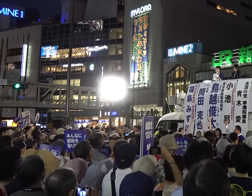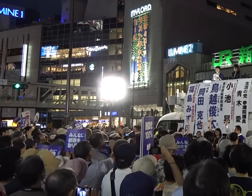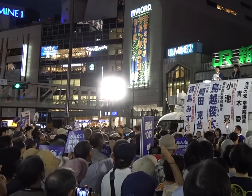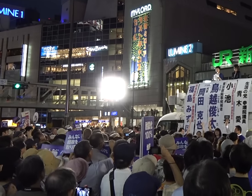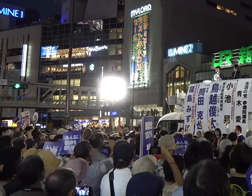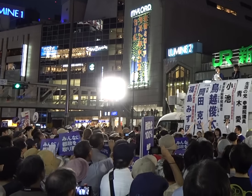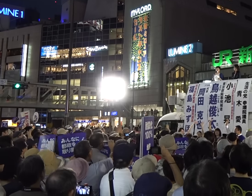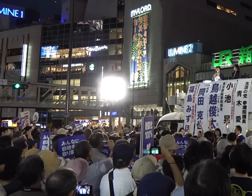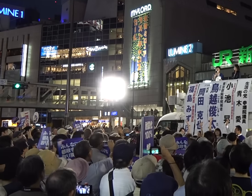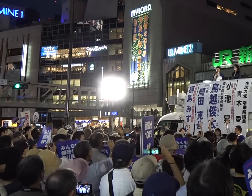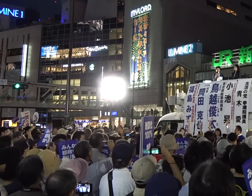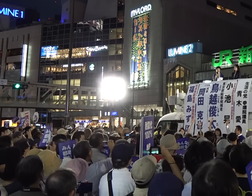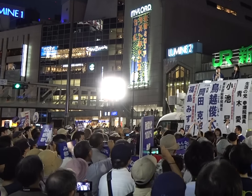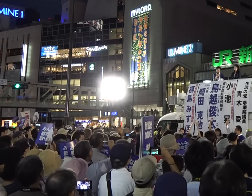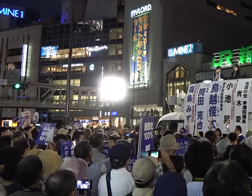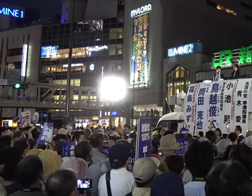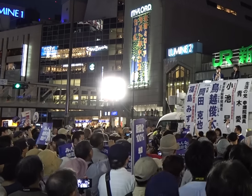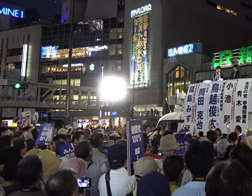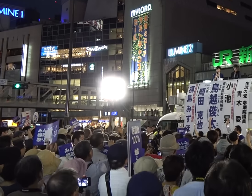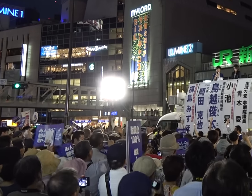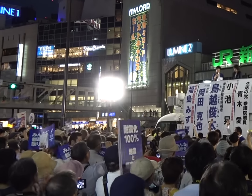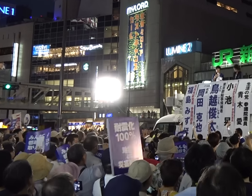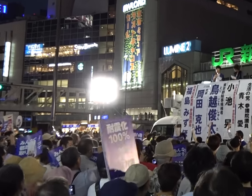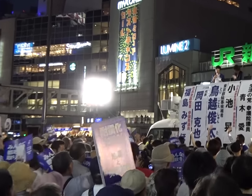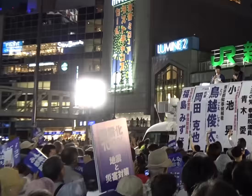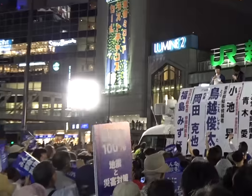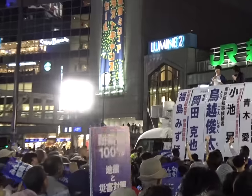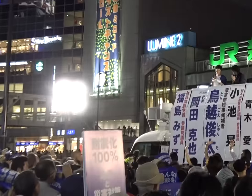党副党首福島みずほさん、